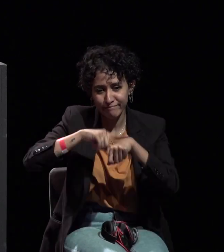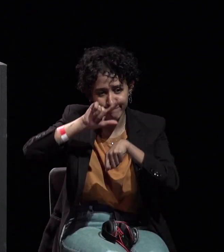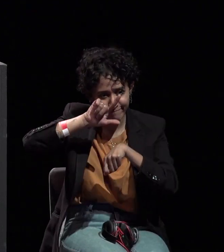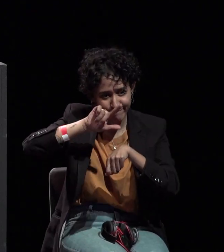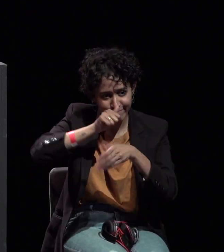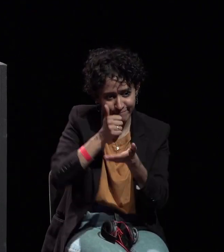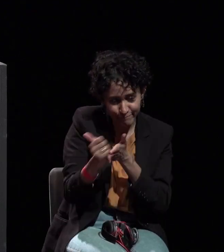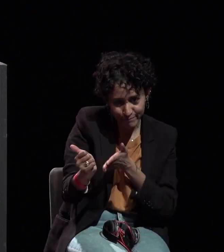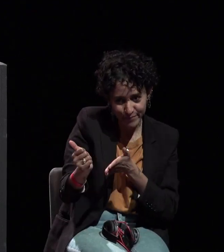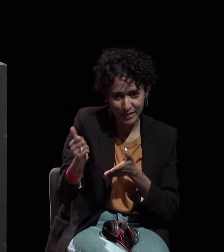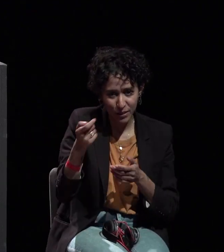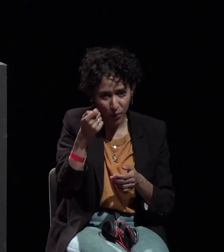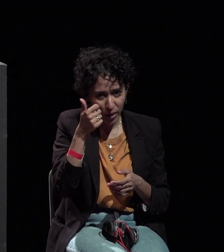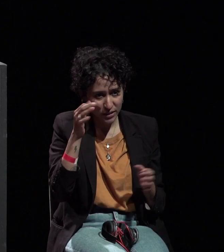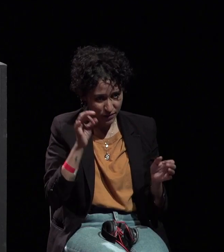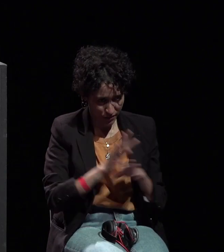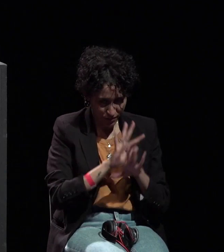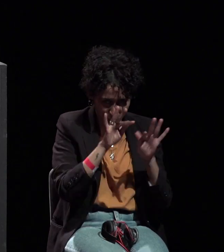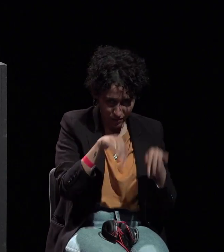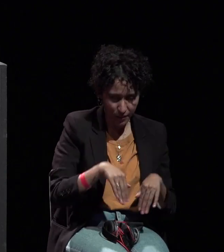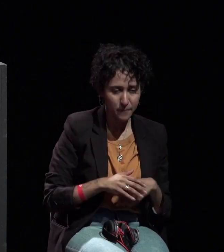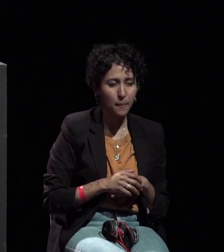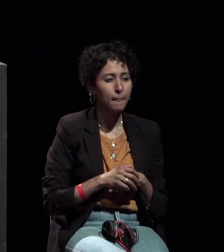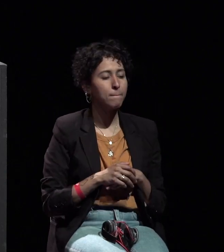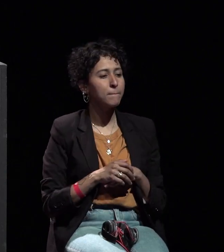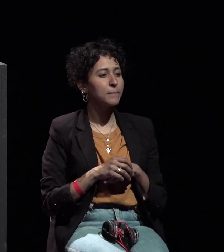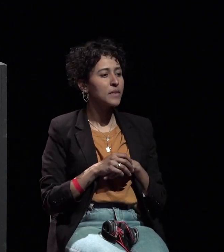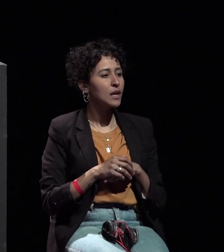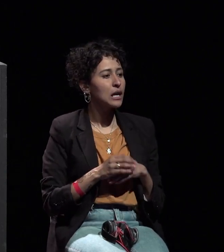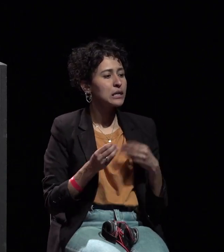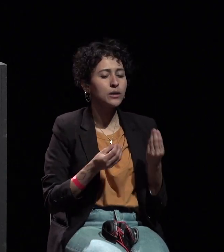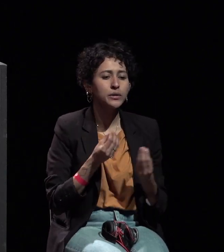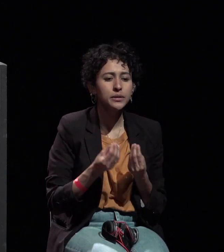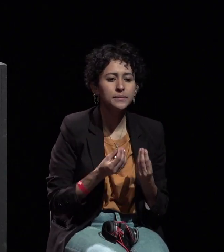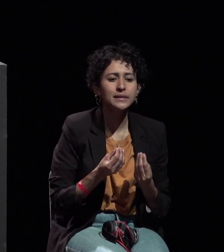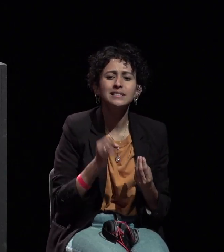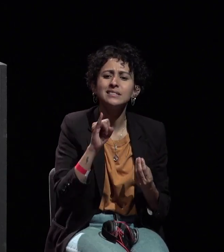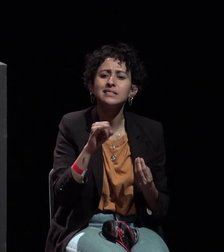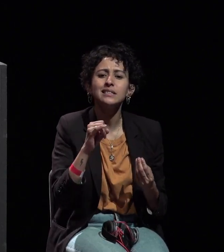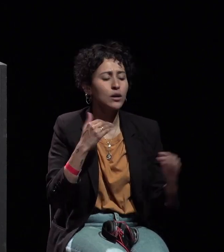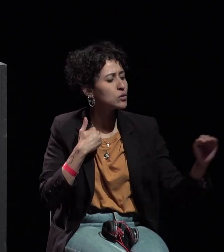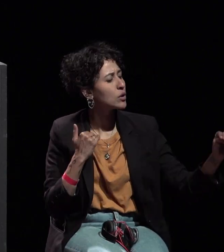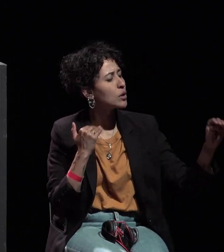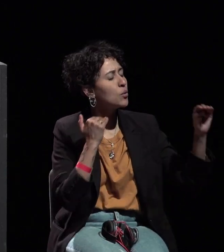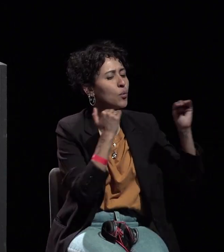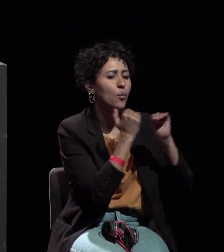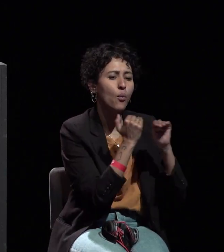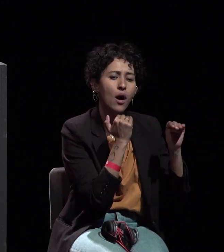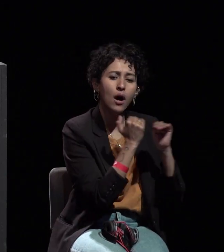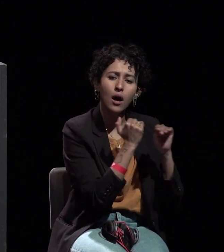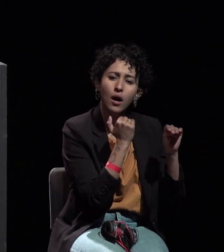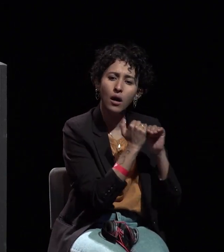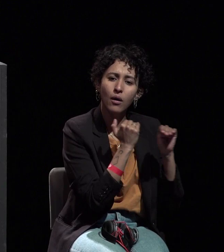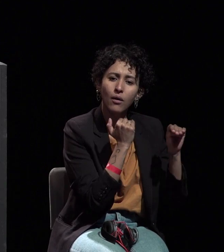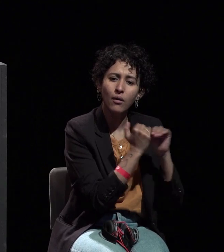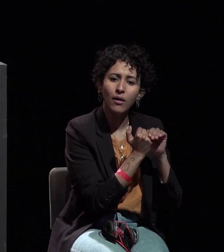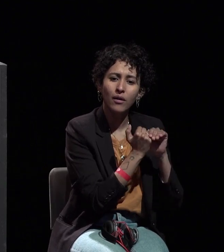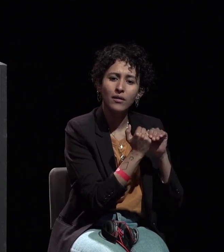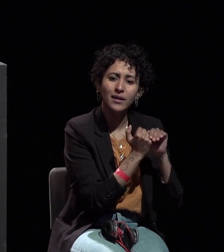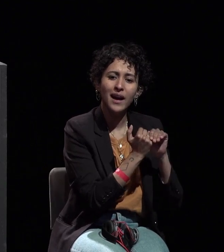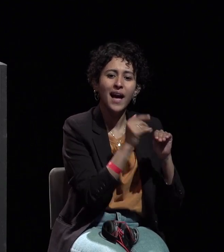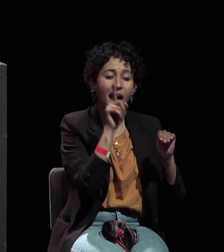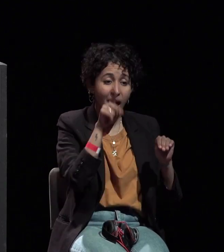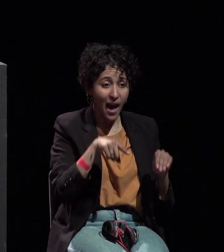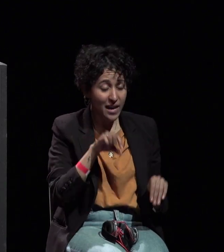nos permite o pertencimento dessa comunidade entre iguais são as imagens,